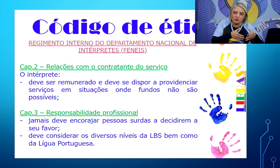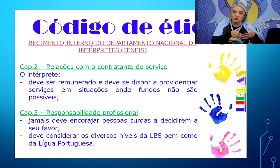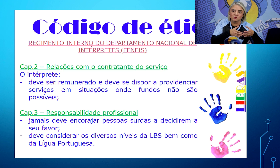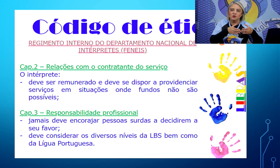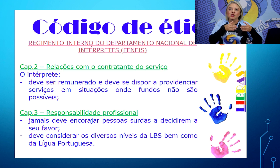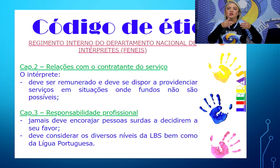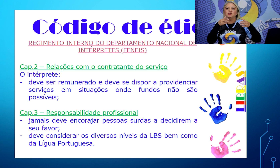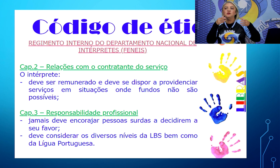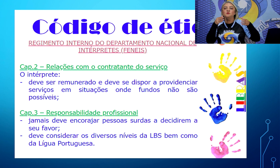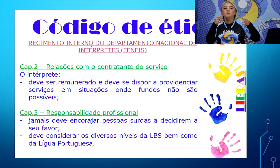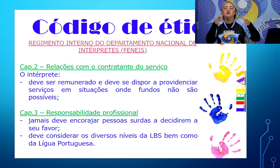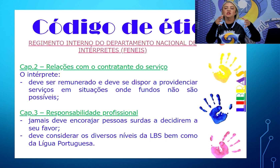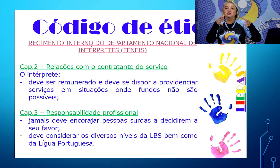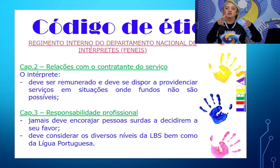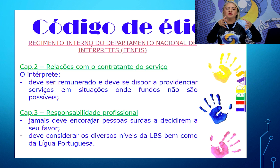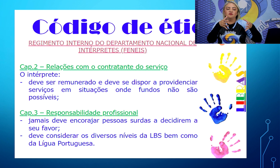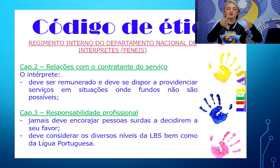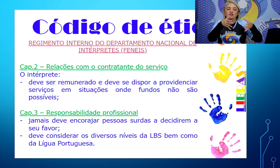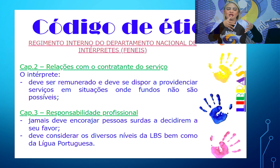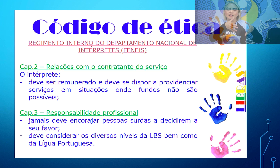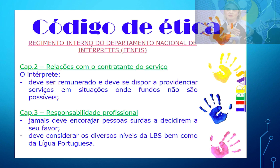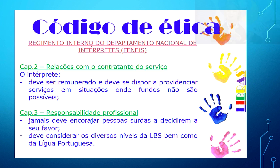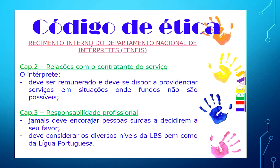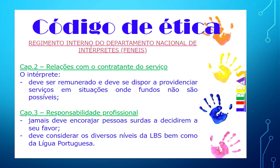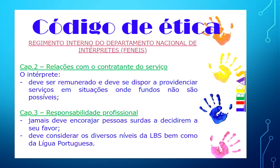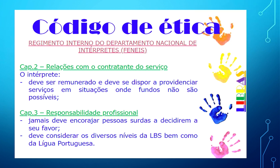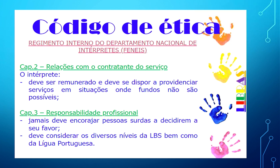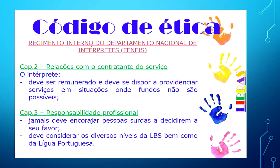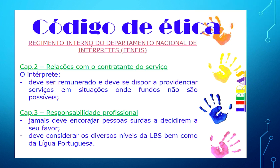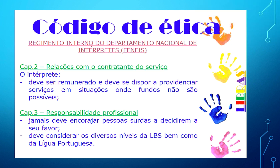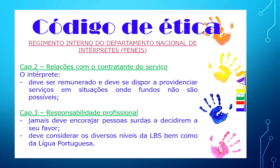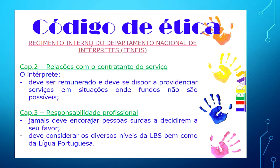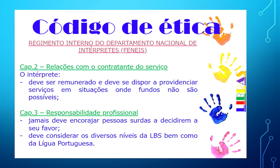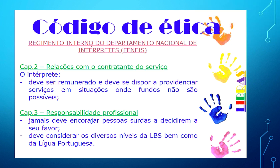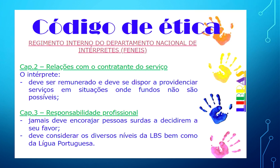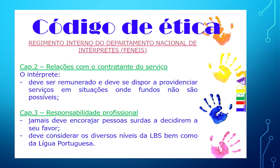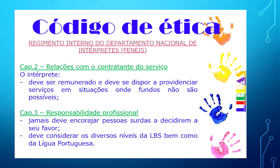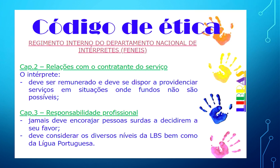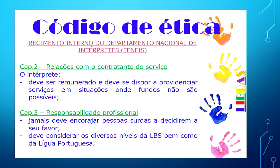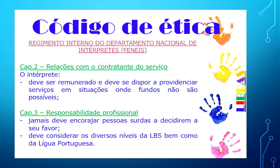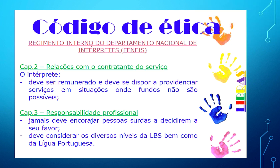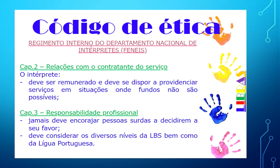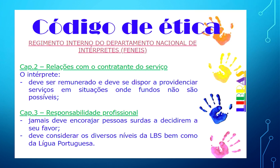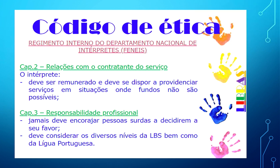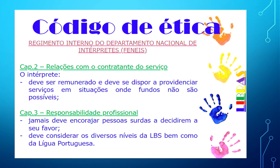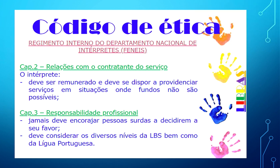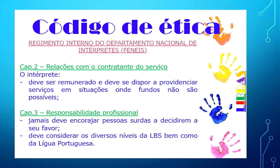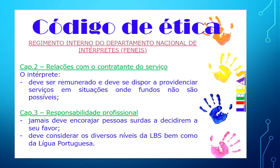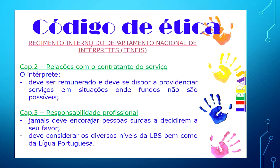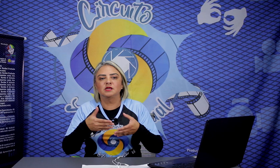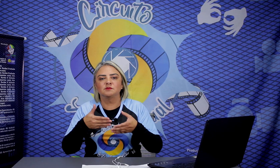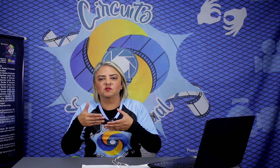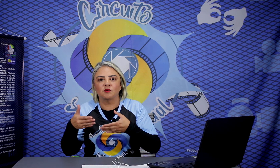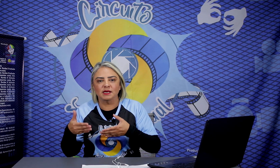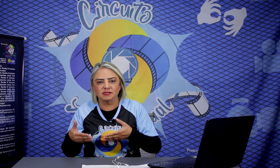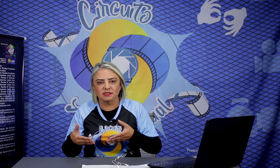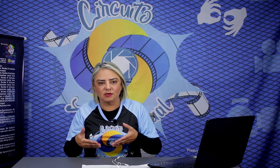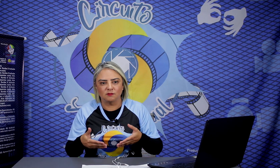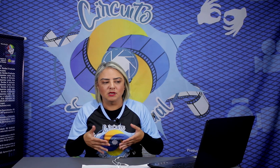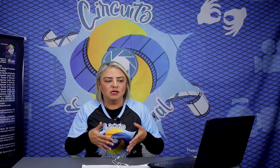religioso, tinha um objetivo de catequizar, é diferente hoje, que nós temos formação, que a